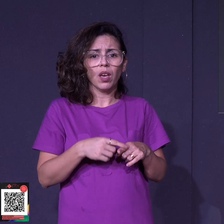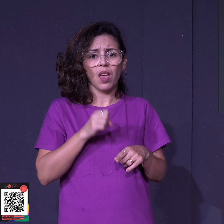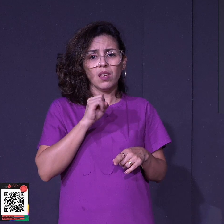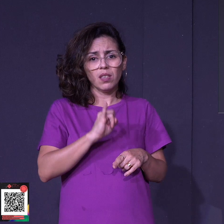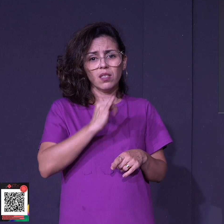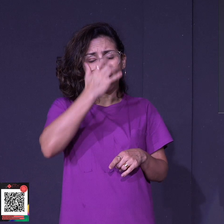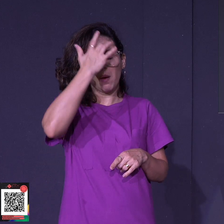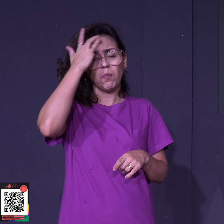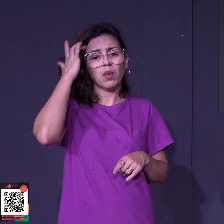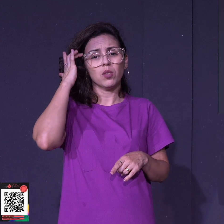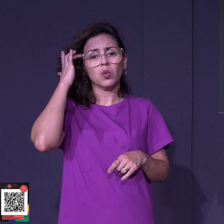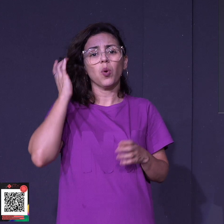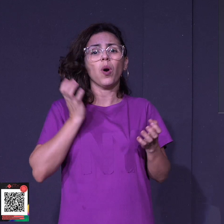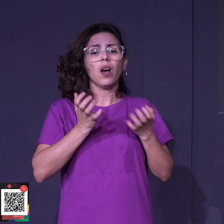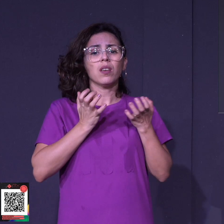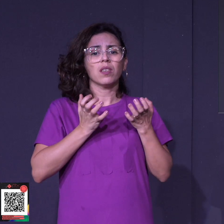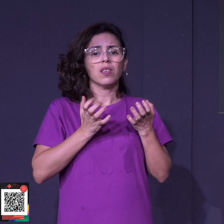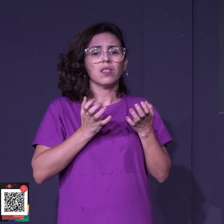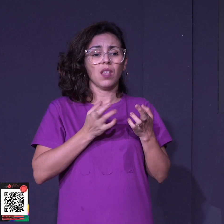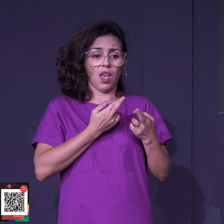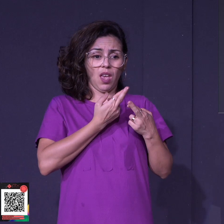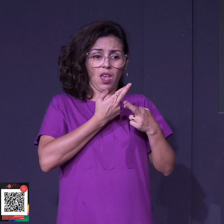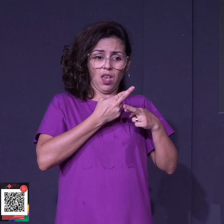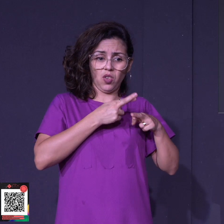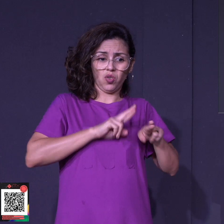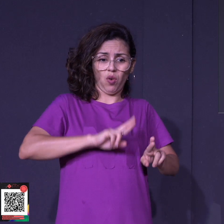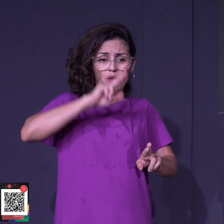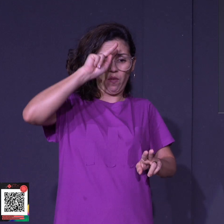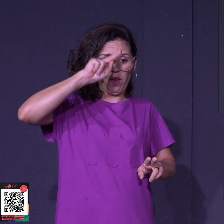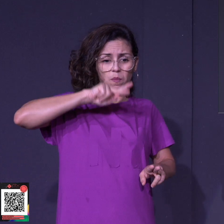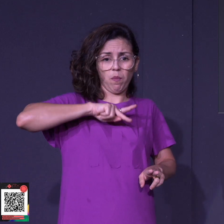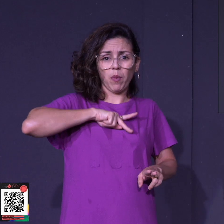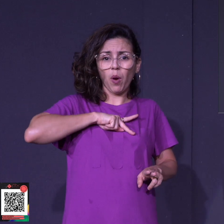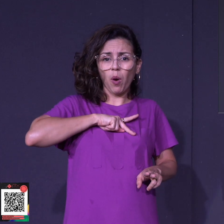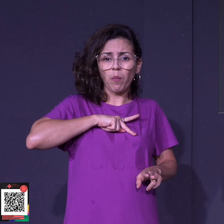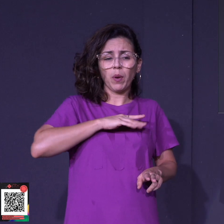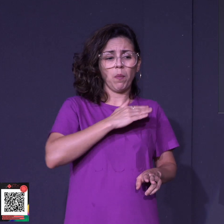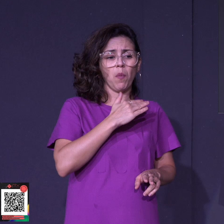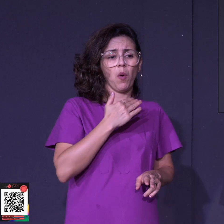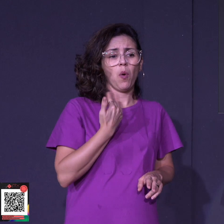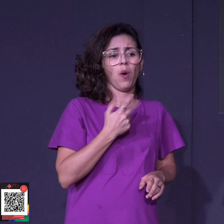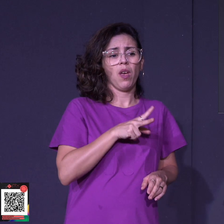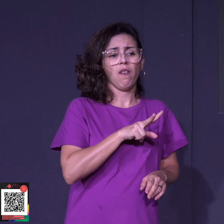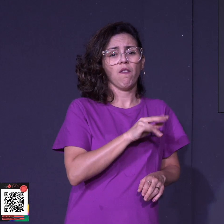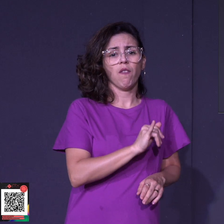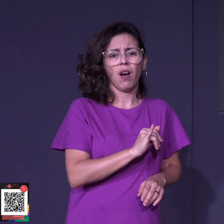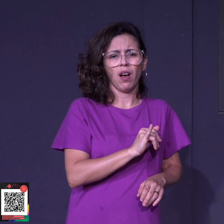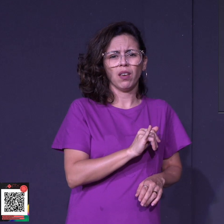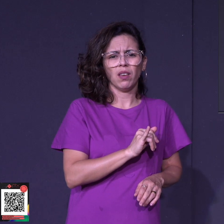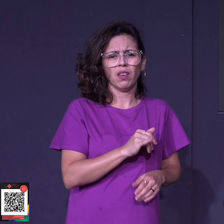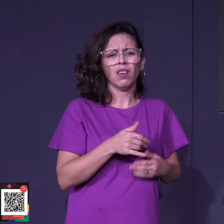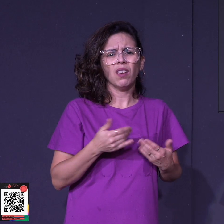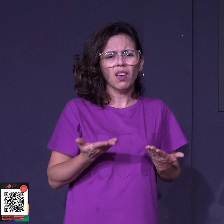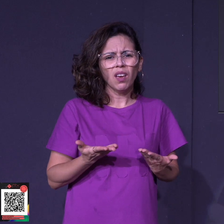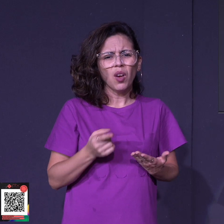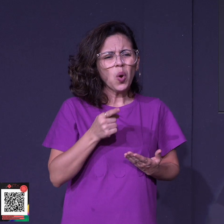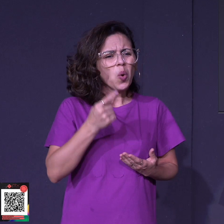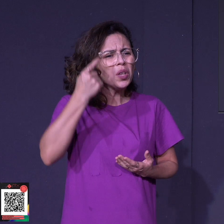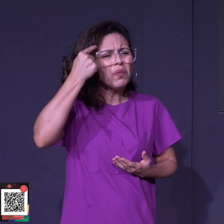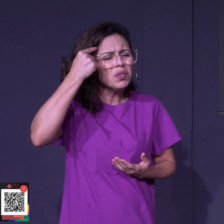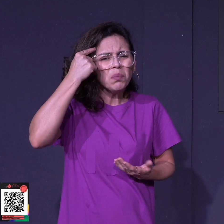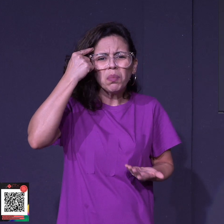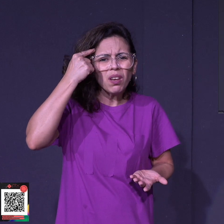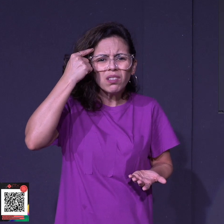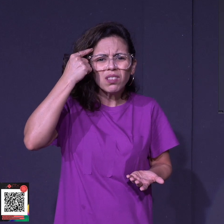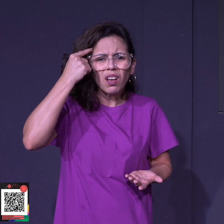morrer. Ou você pensa que eu não poderia rogar ao meu Pai, e Ele me enviaria agora mesmo mais de